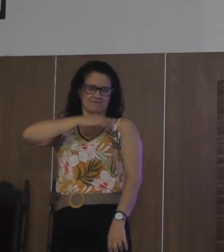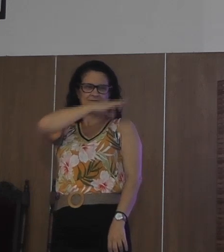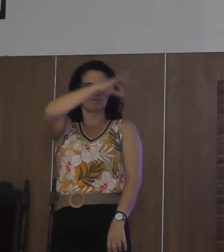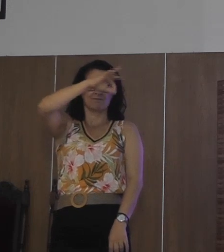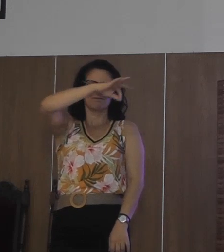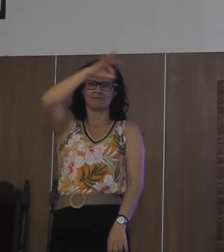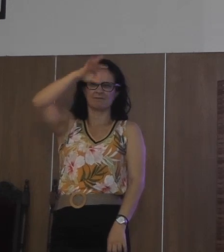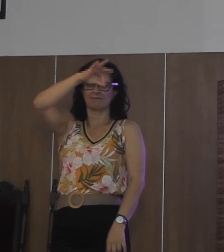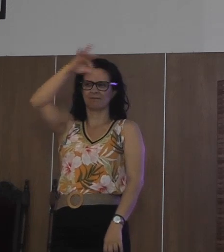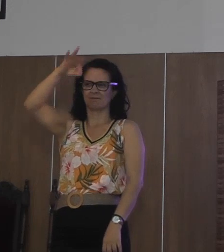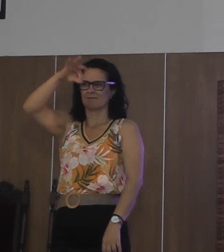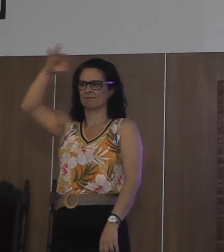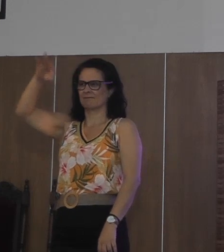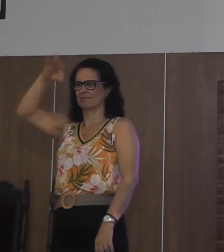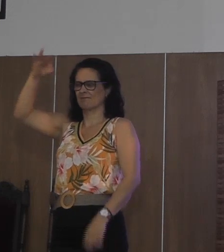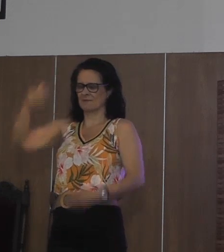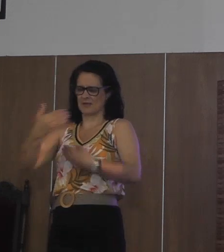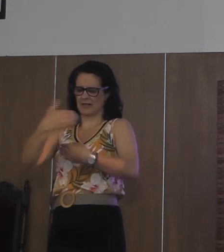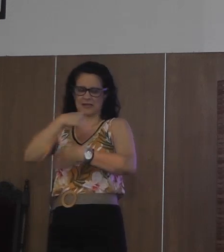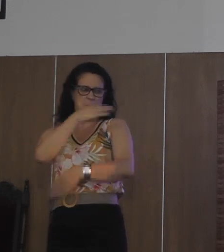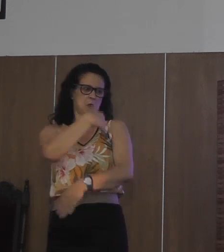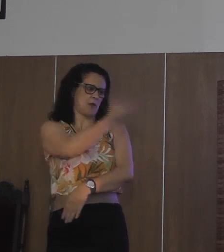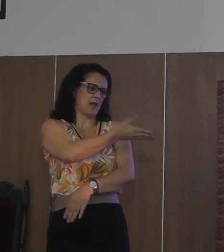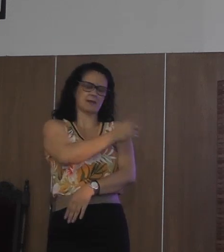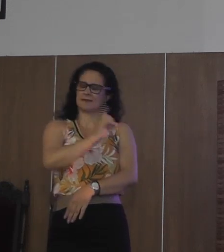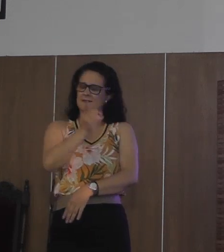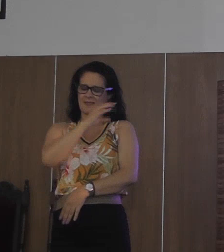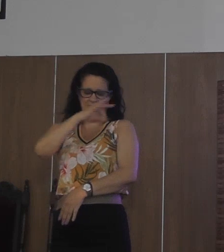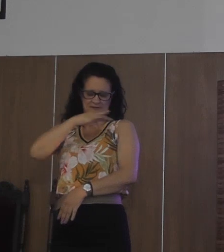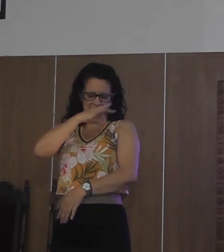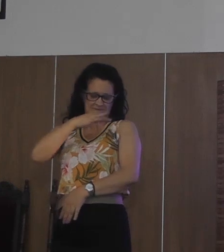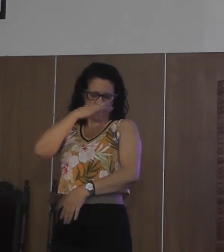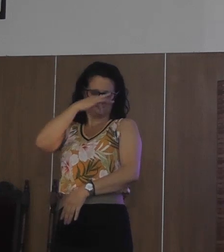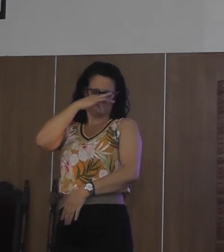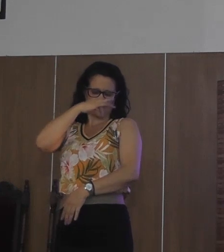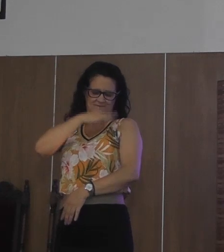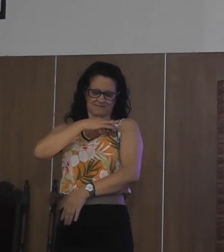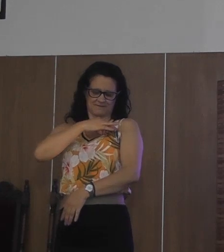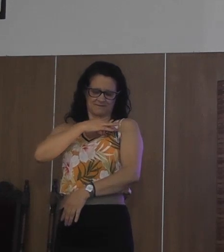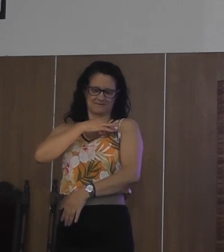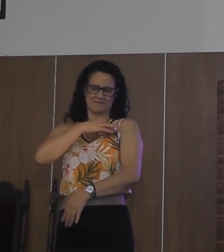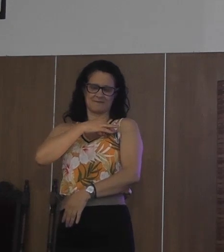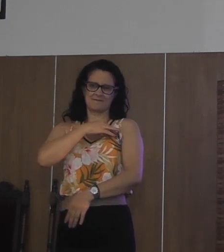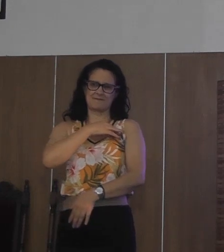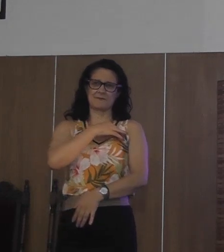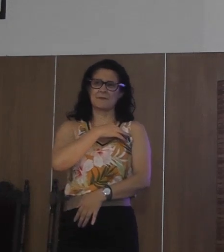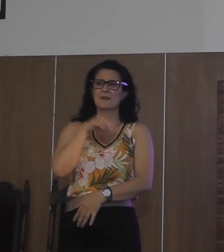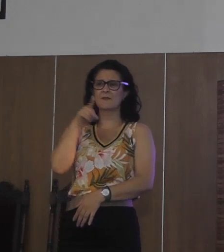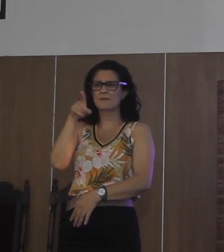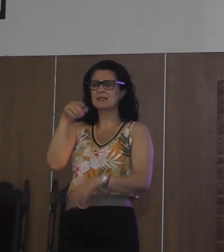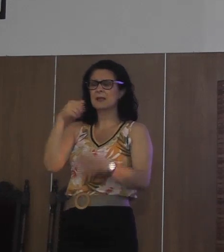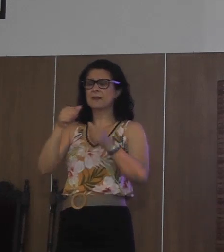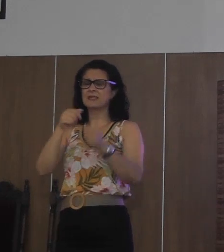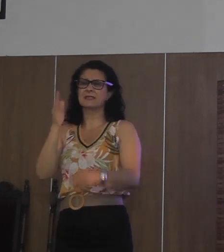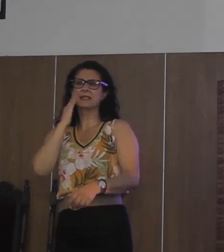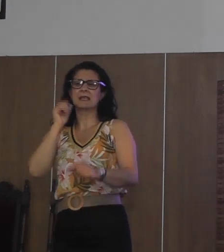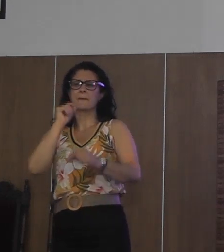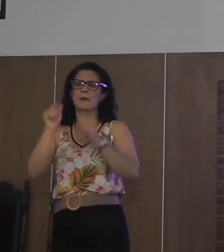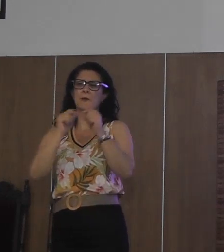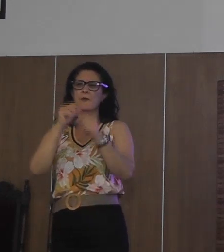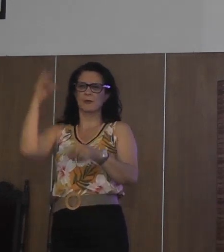nós. Dentro, não é do lado, é dentro. Não sabeis vós que sois templo do Espírito Santo? Olha que